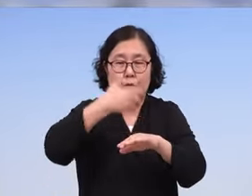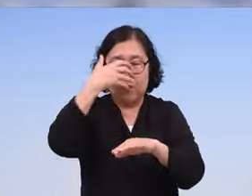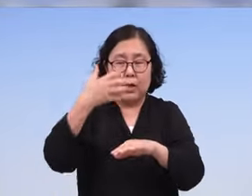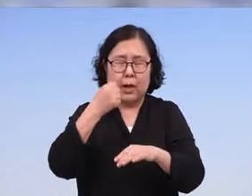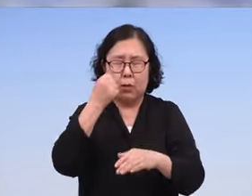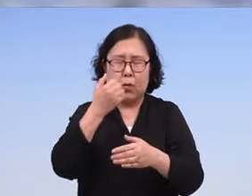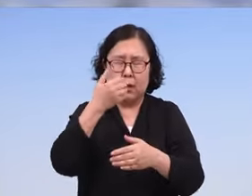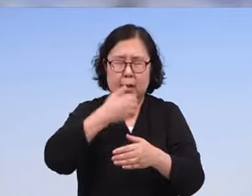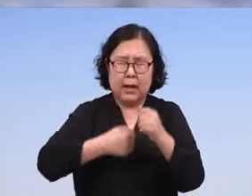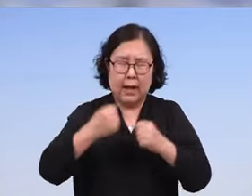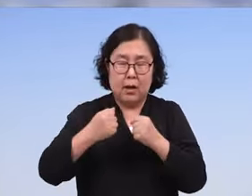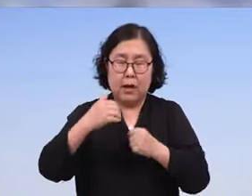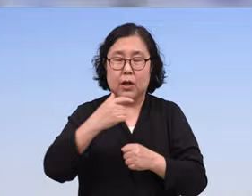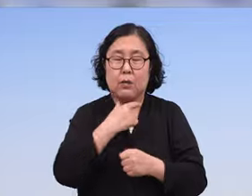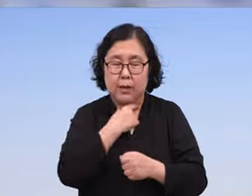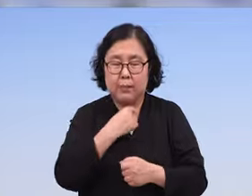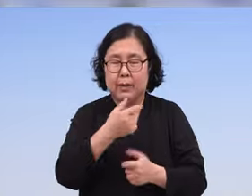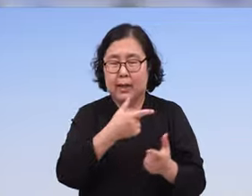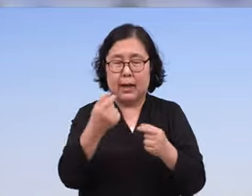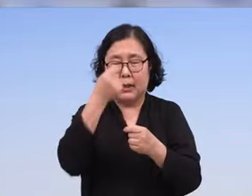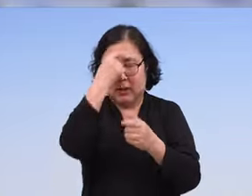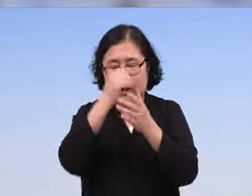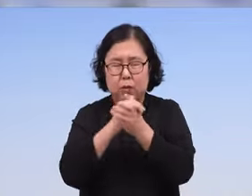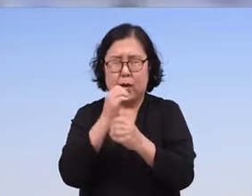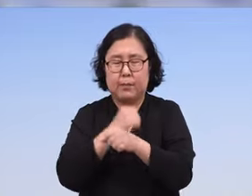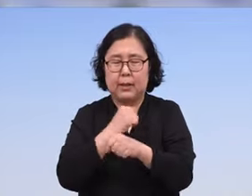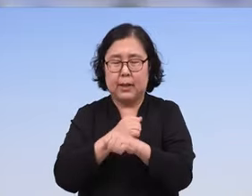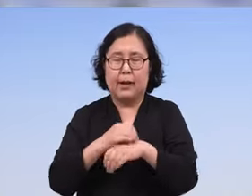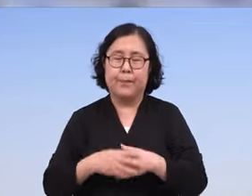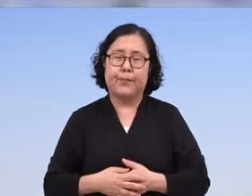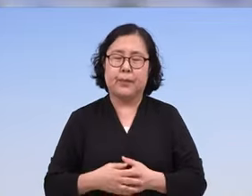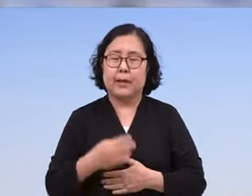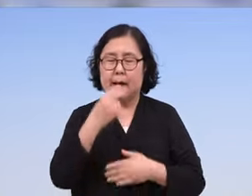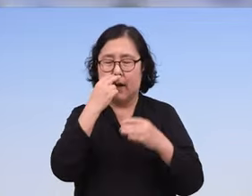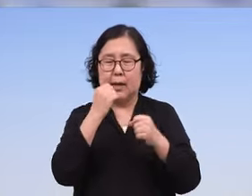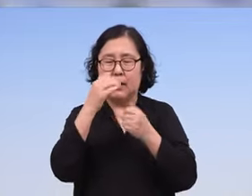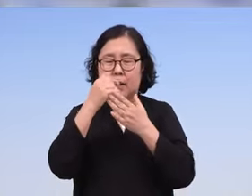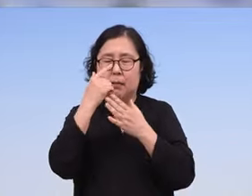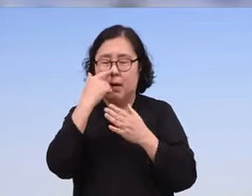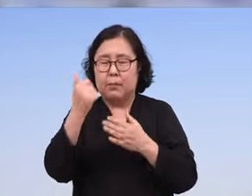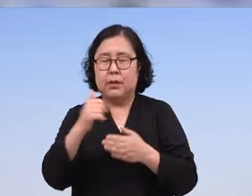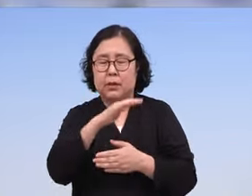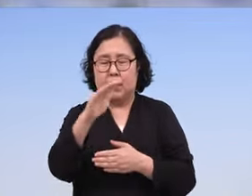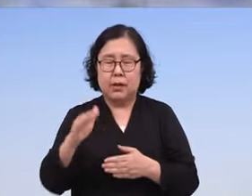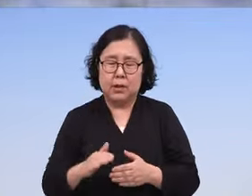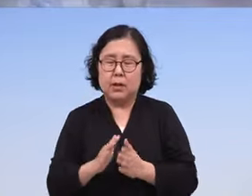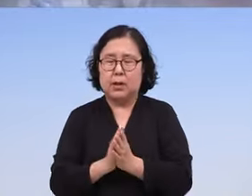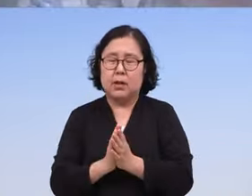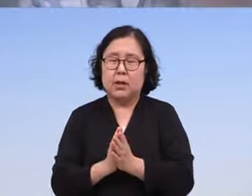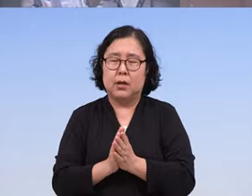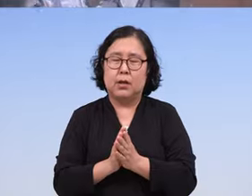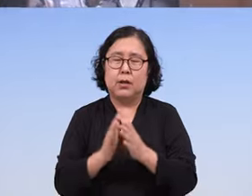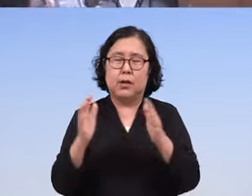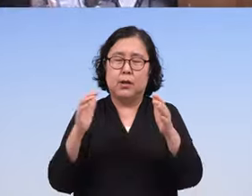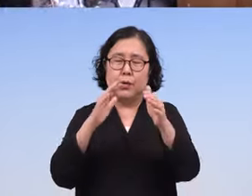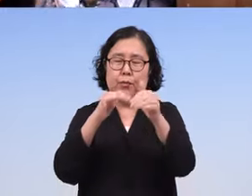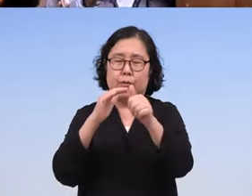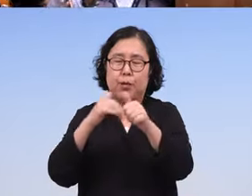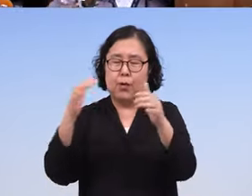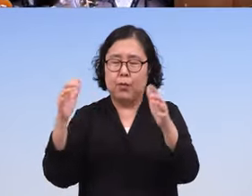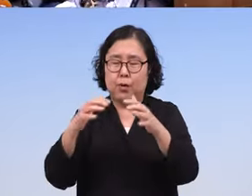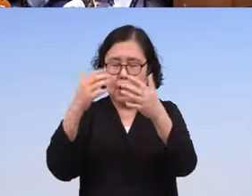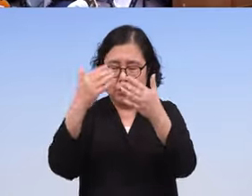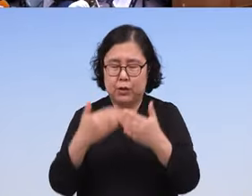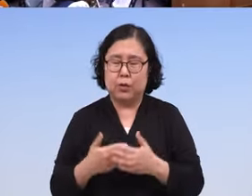원합니다. 같이 기도하시겠습니다. 살아계신 하나님 아버지, 오늘도 저희들을 온 건강시에 이곳으로 불러 모아주시고